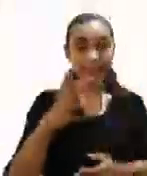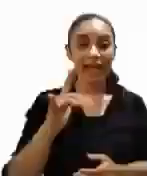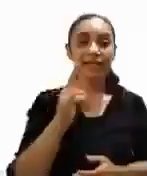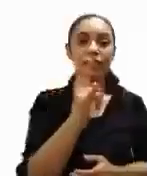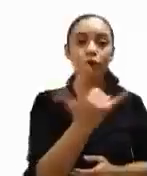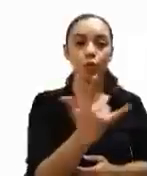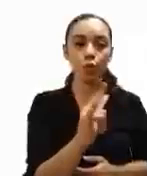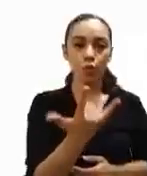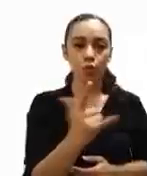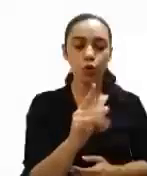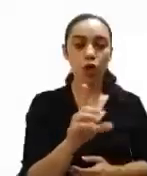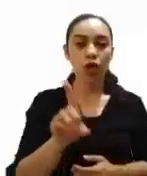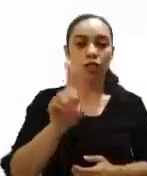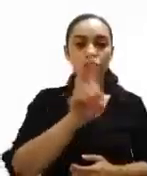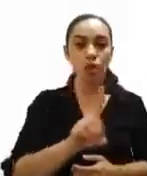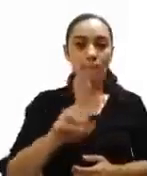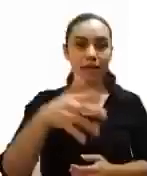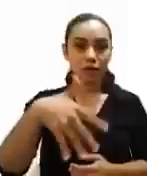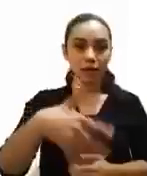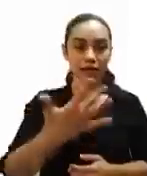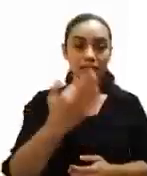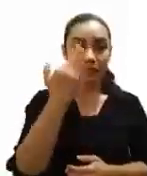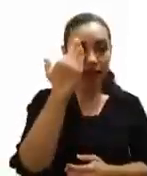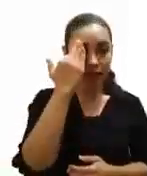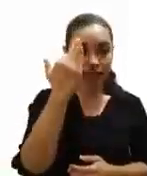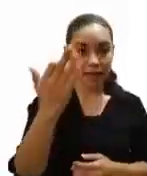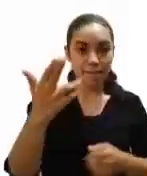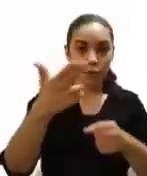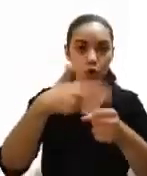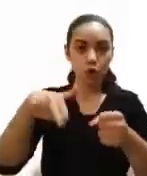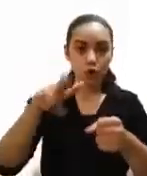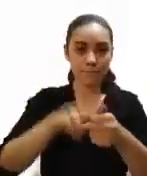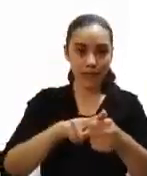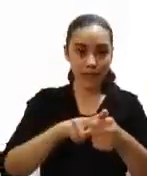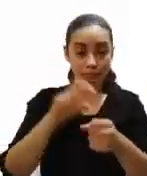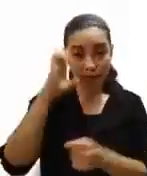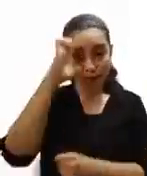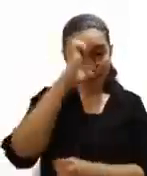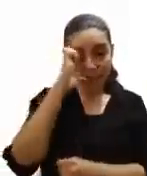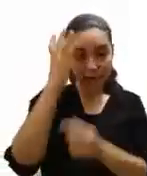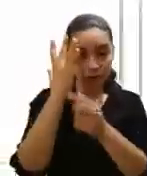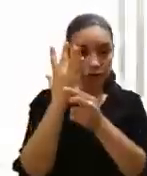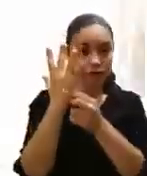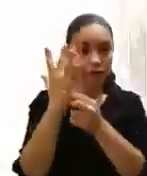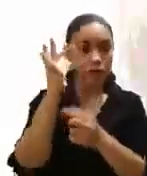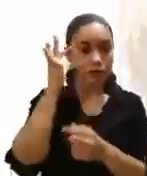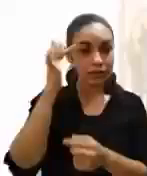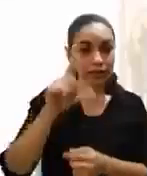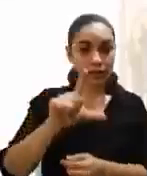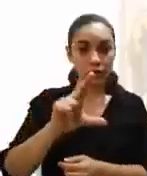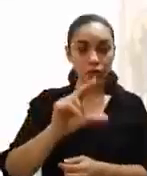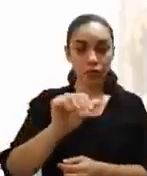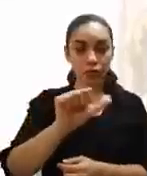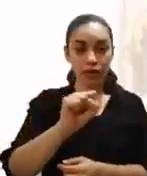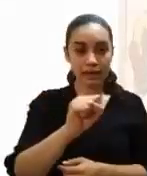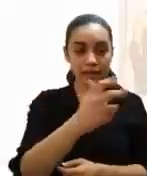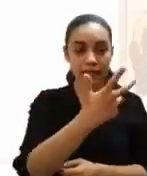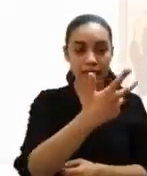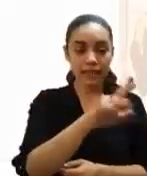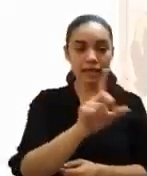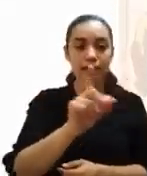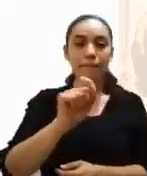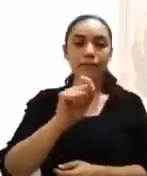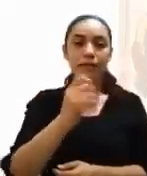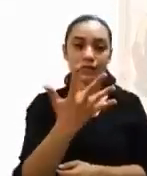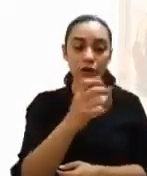sáname, 10 de julio, domingo 15 del tiempo ordinario. Evangelio de San Lucas 10, 25